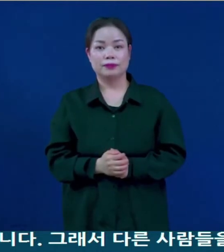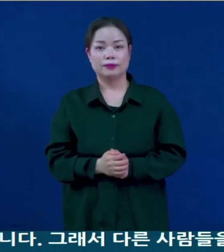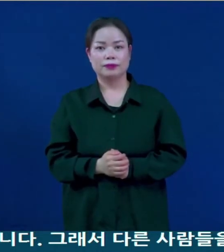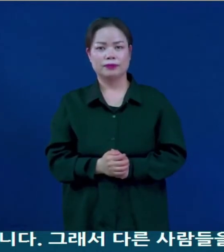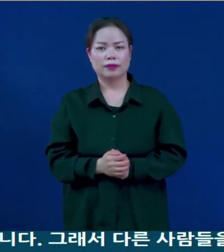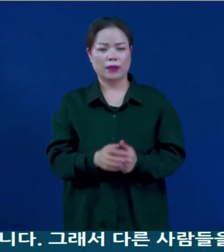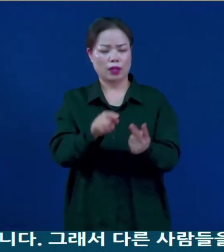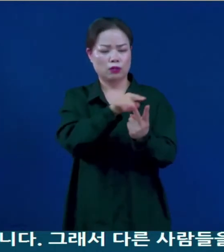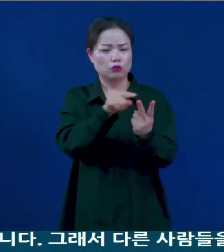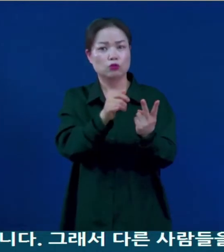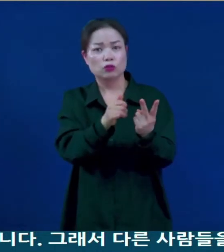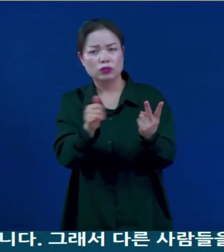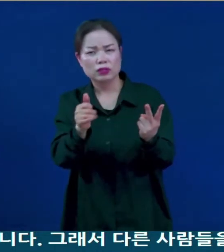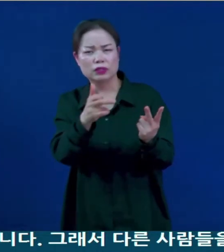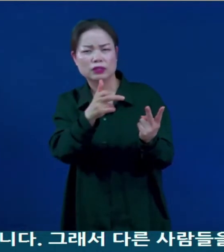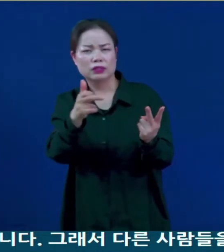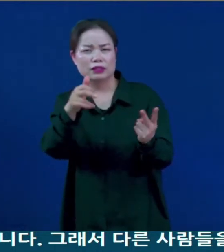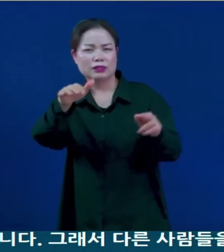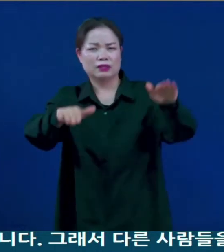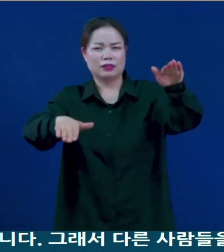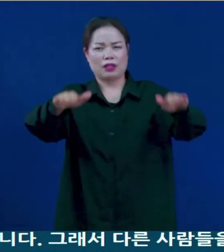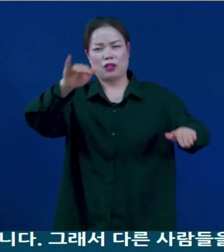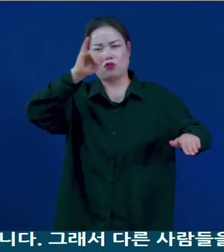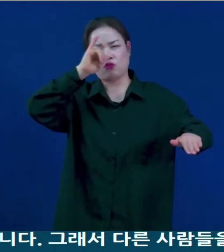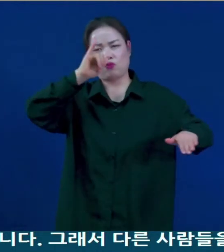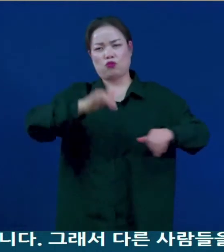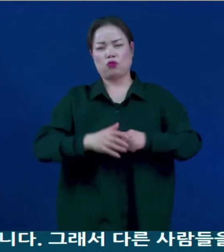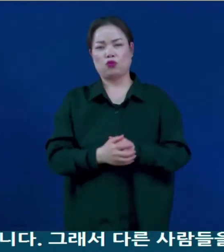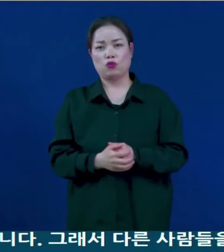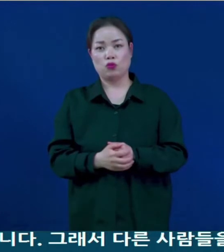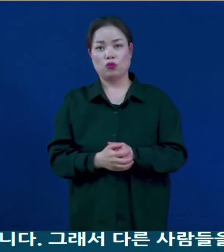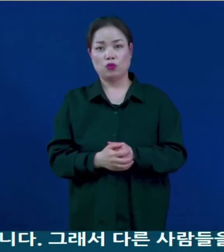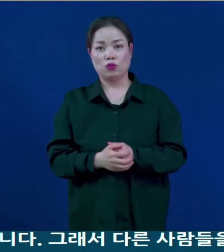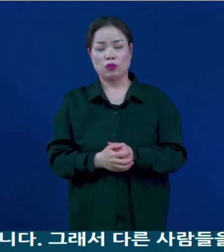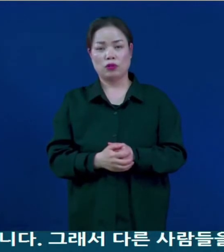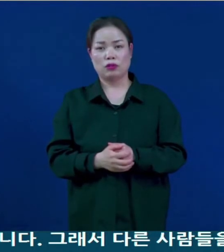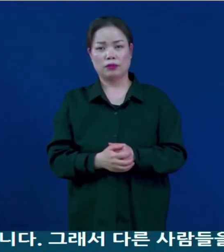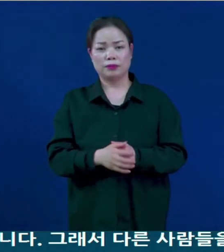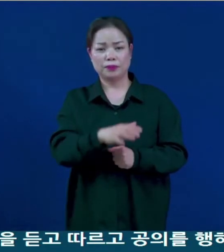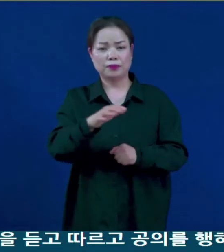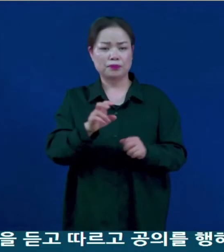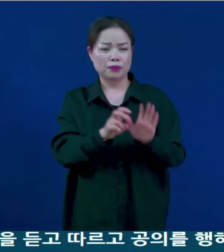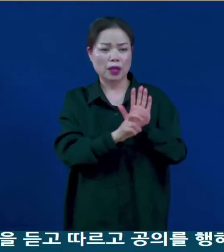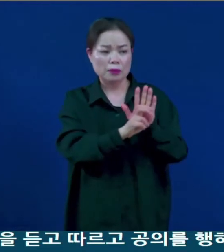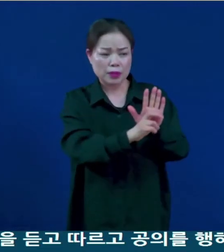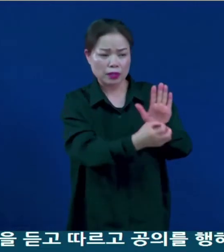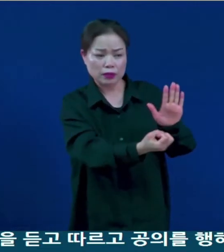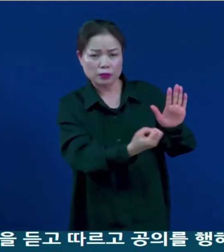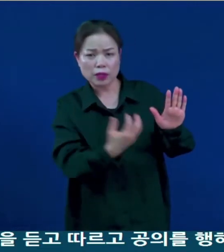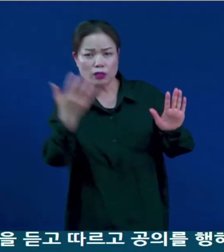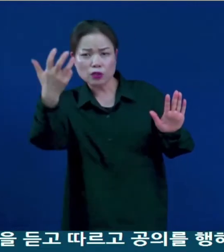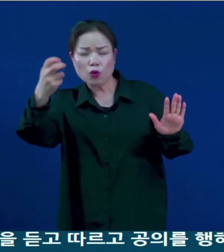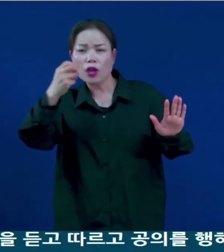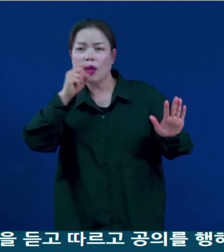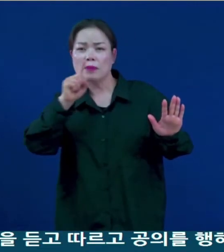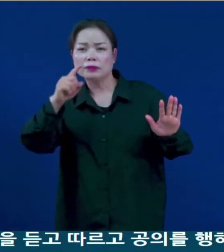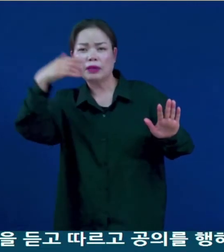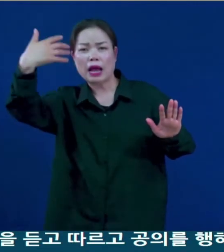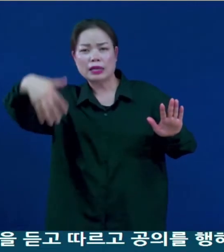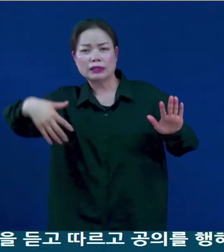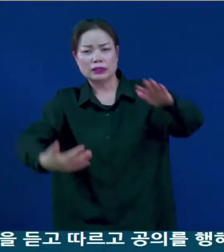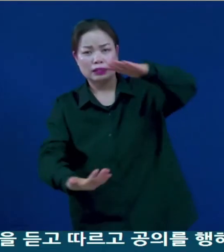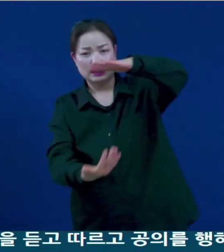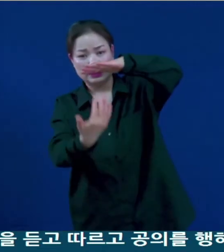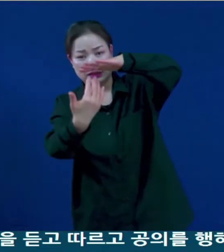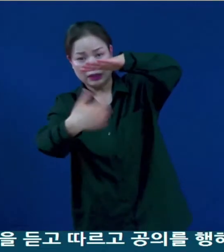이 두 사람들은 큰 차이가 있습니다. 비록 미가를 통해 선언하신 여호와의 말씀이 아직 이루어지지